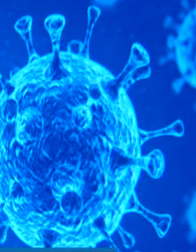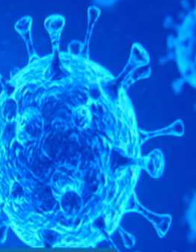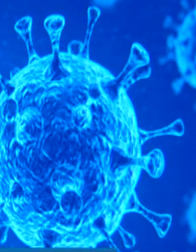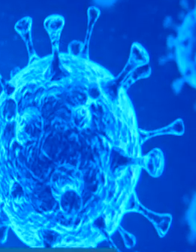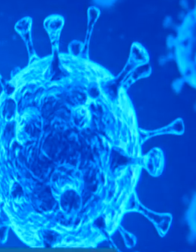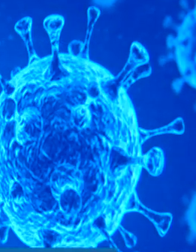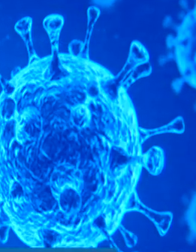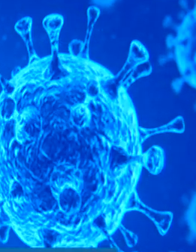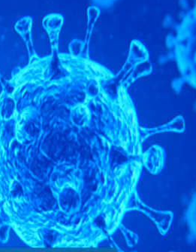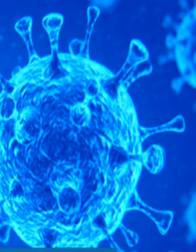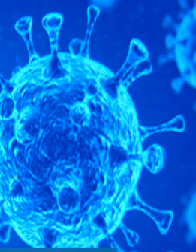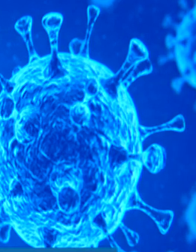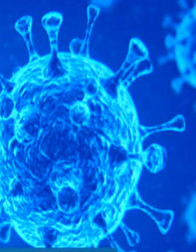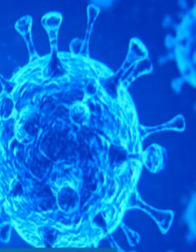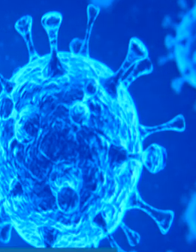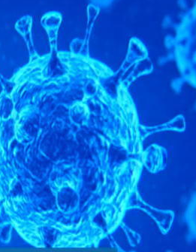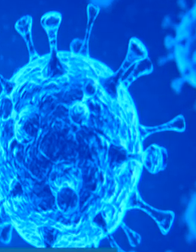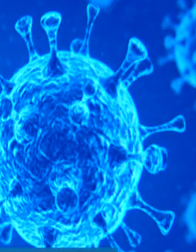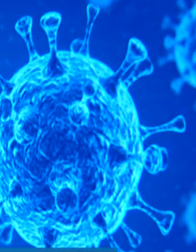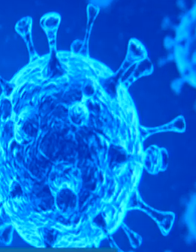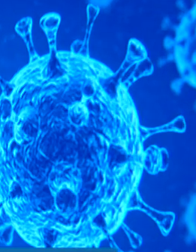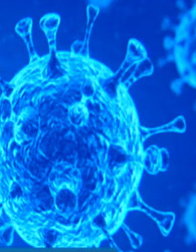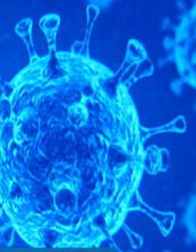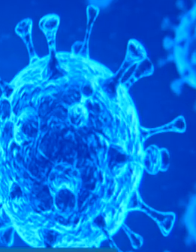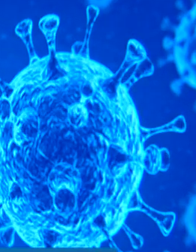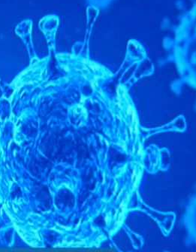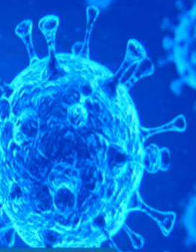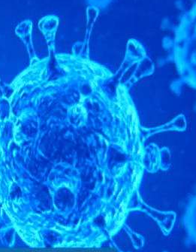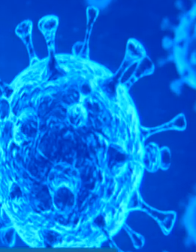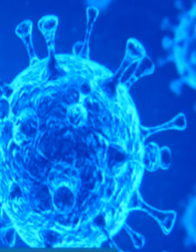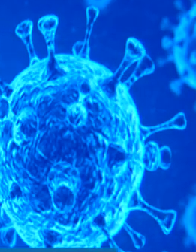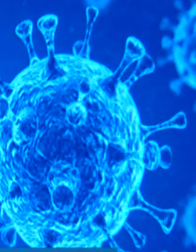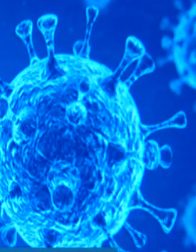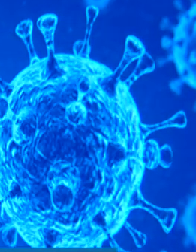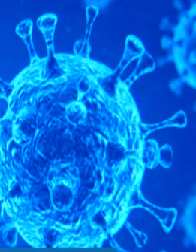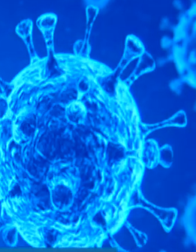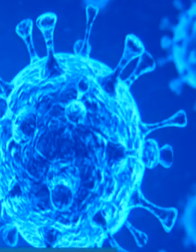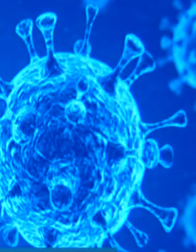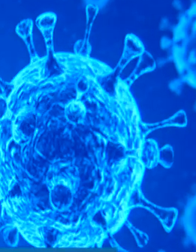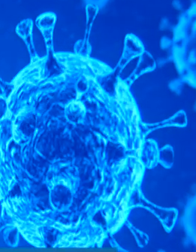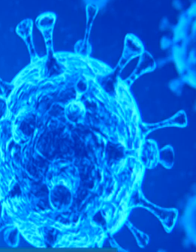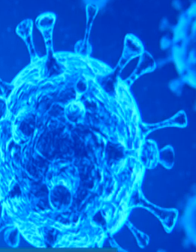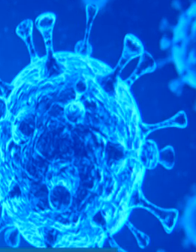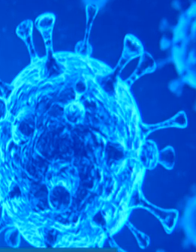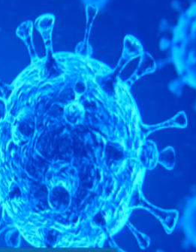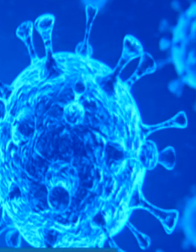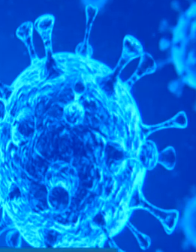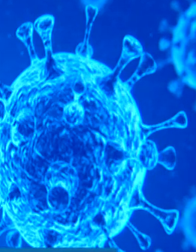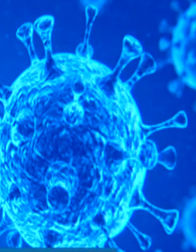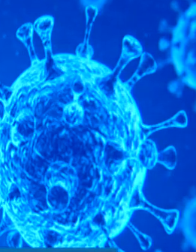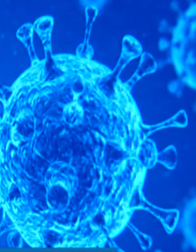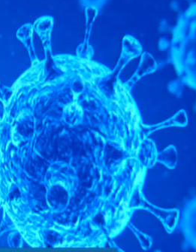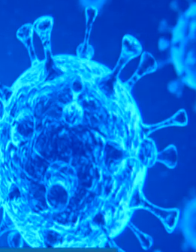da pandemia nos próximos dias. Apesar do número de óbitos, 45 somente no mês de janeiro, o Diretor Nacional de